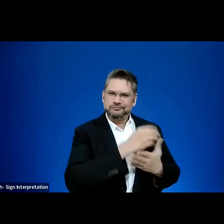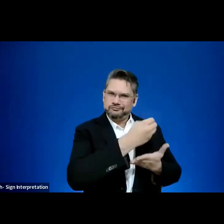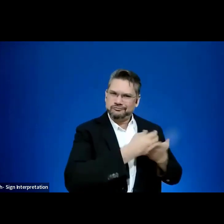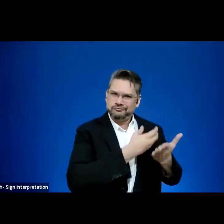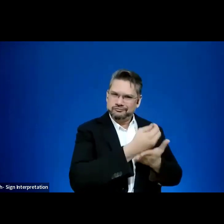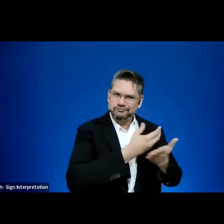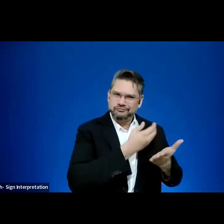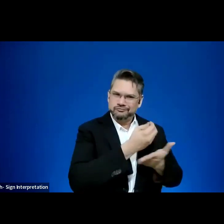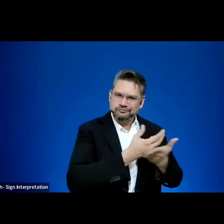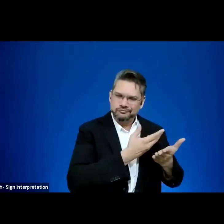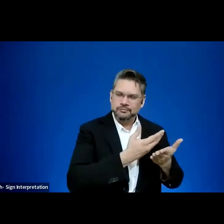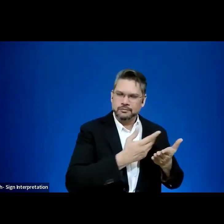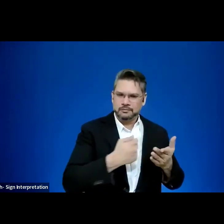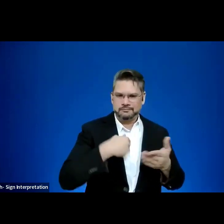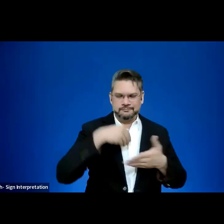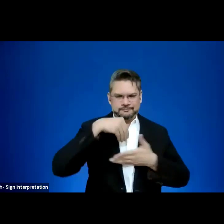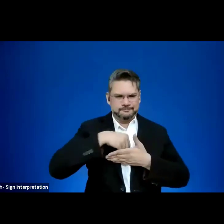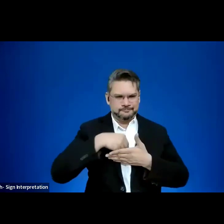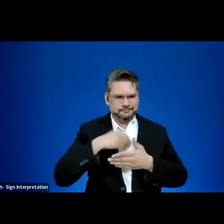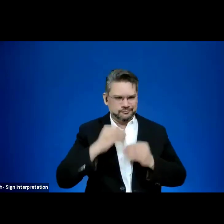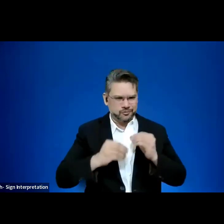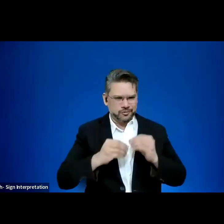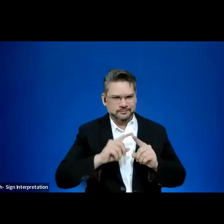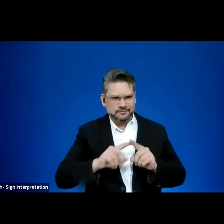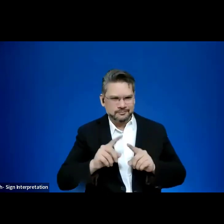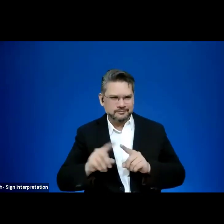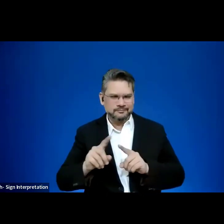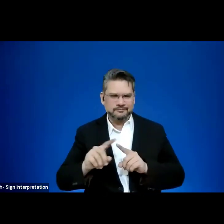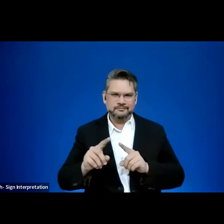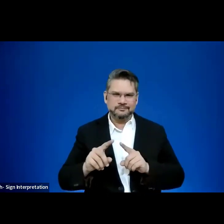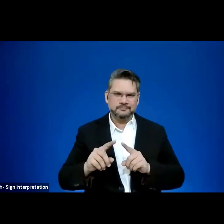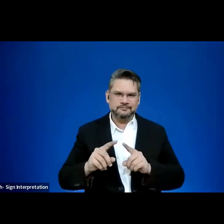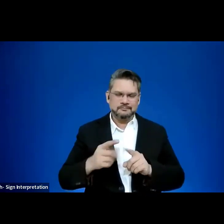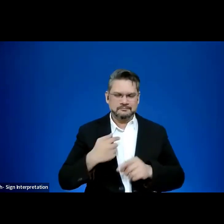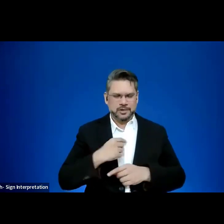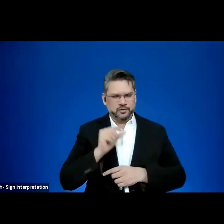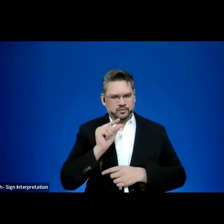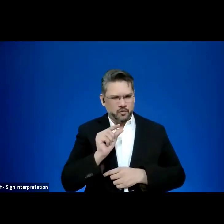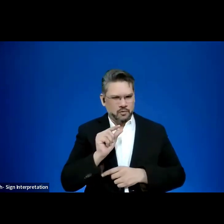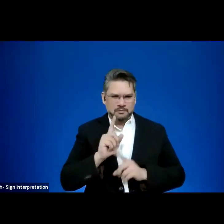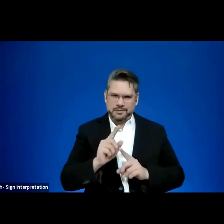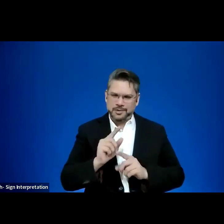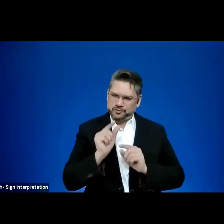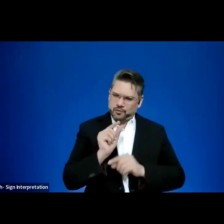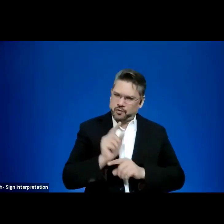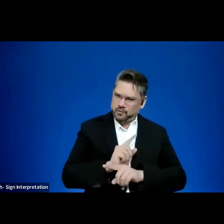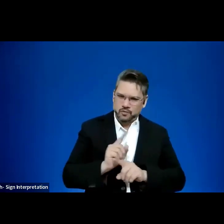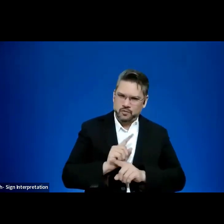哦，不好意思，这个讲者的声音太，就是很小声。